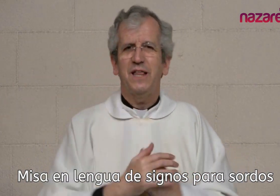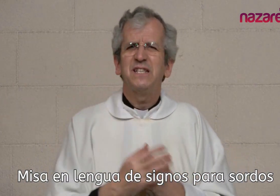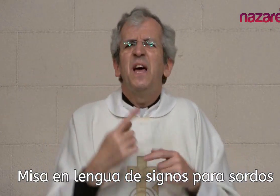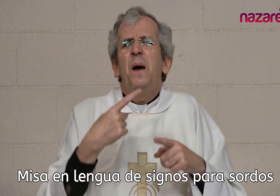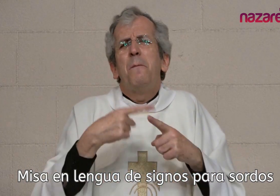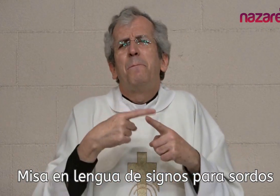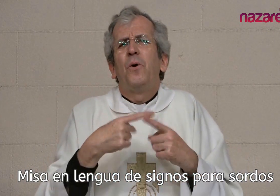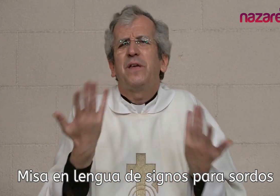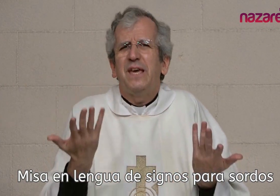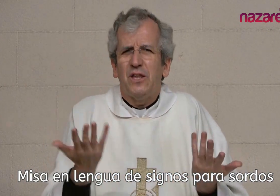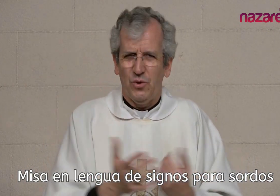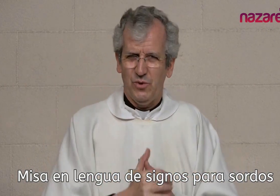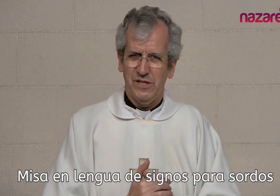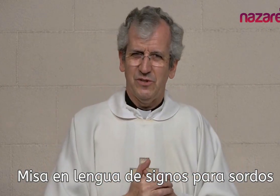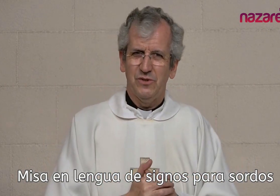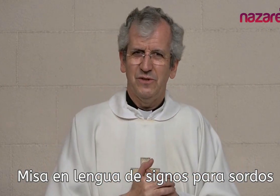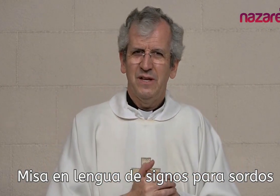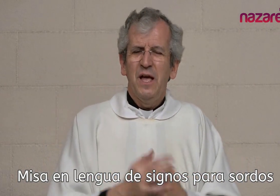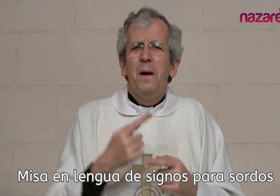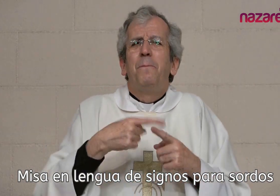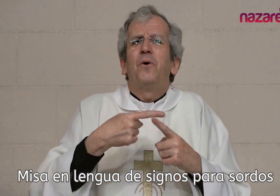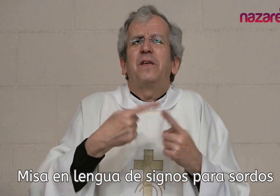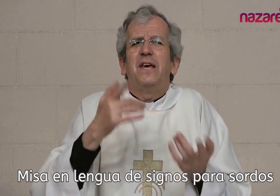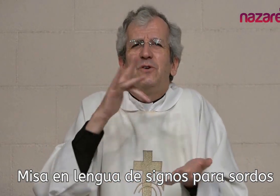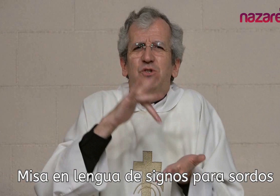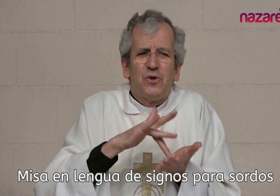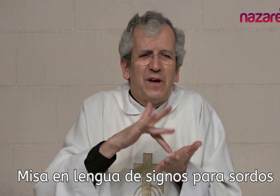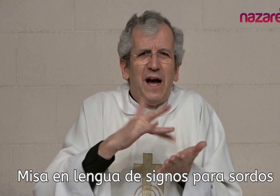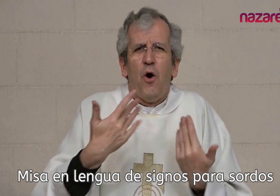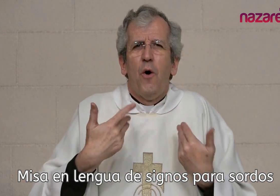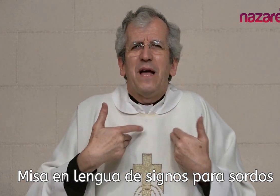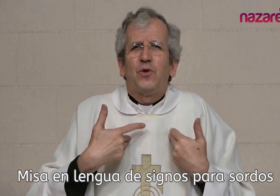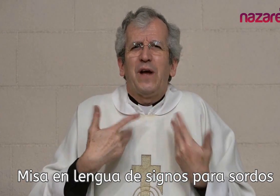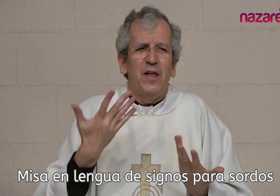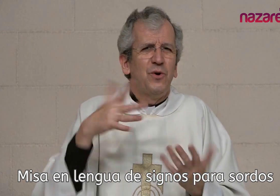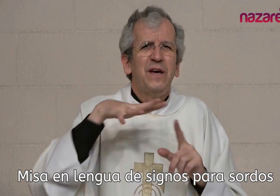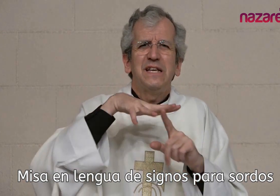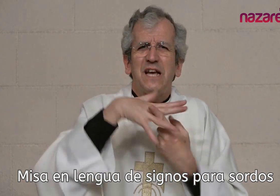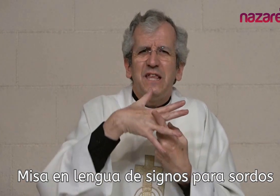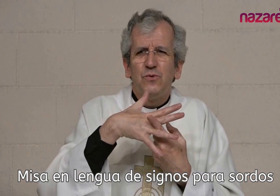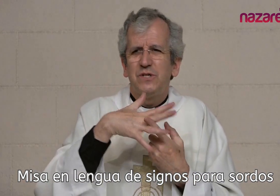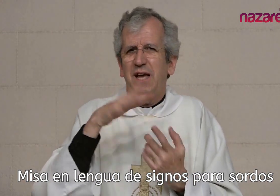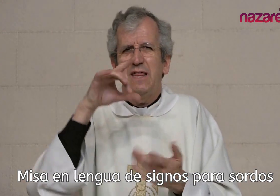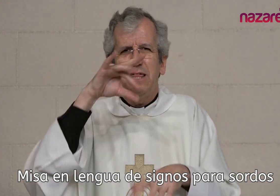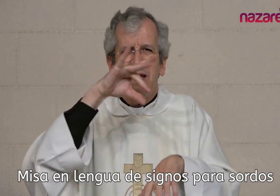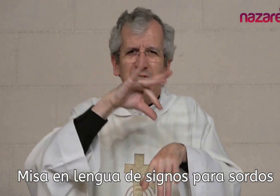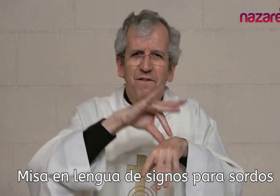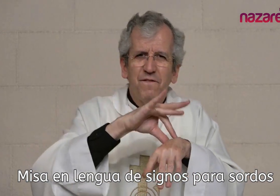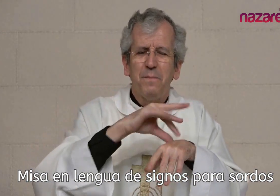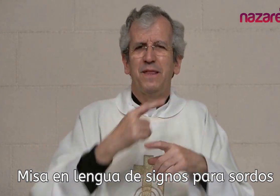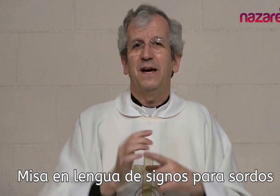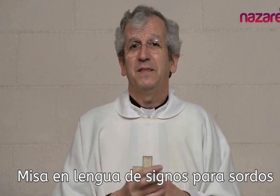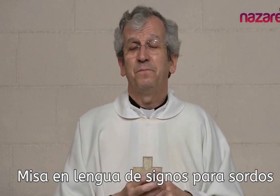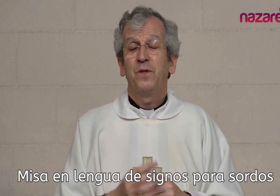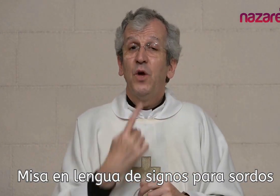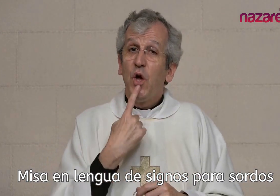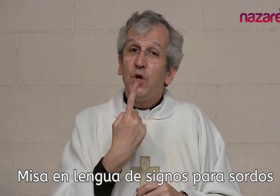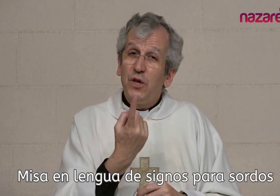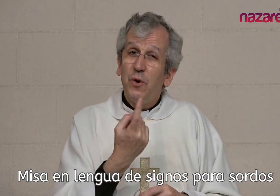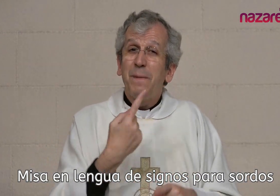escuchadas, ¿por qué todo esto? ¿Por qué nos toca o me ha tocado esa circunstancia de enfermedad? Yo digo, más